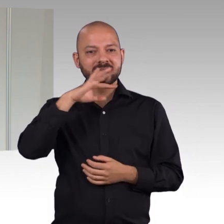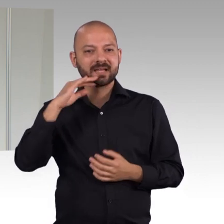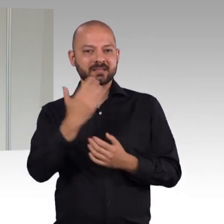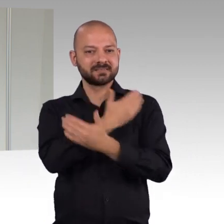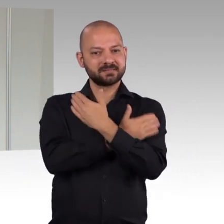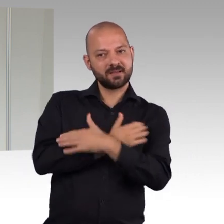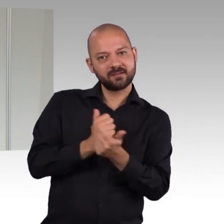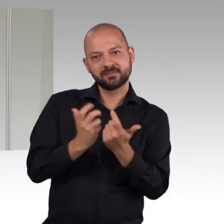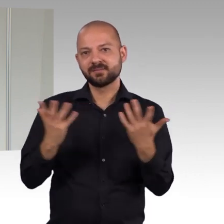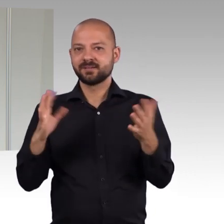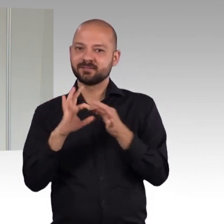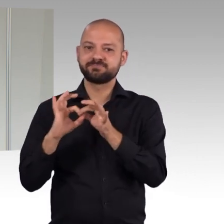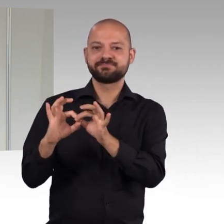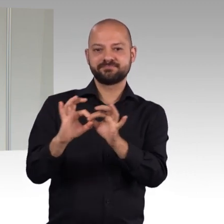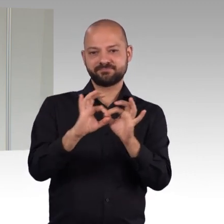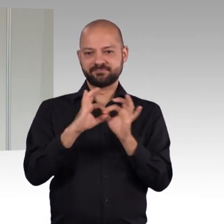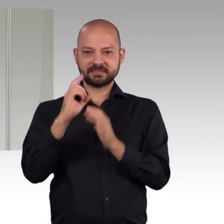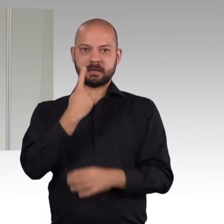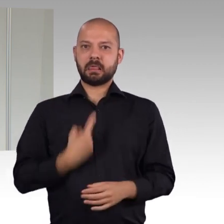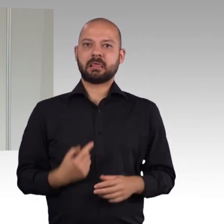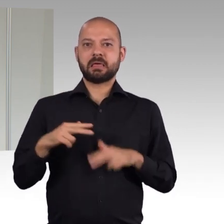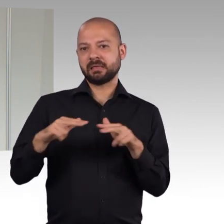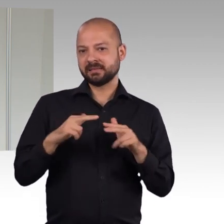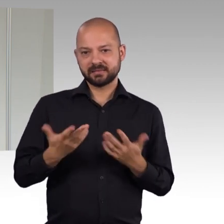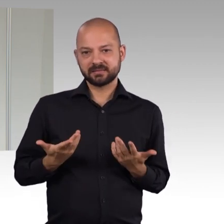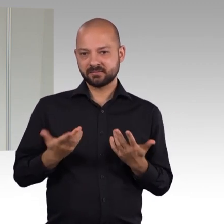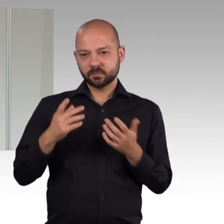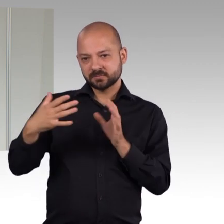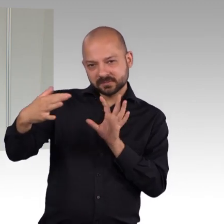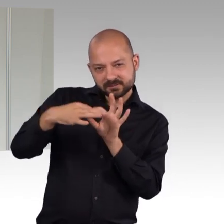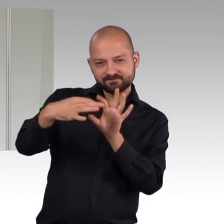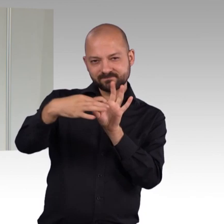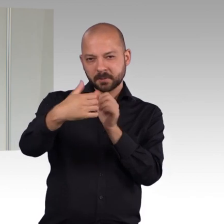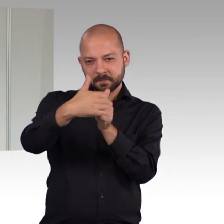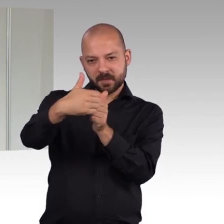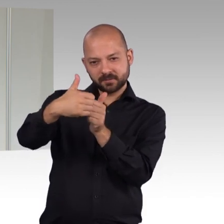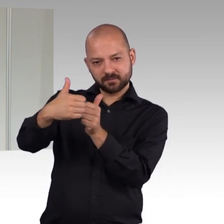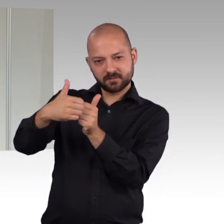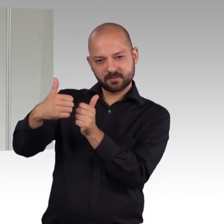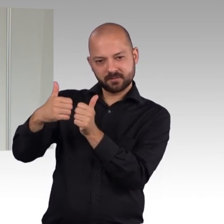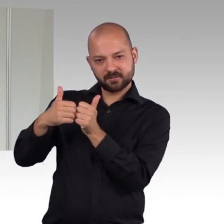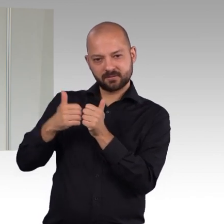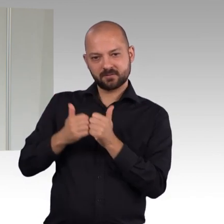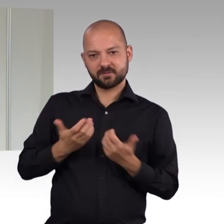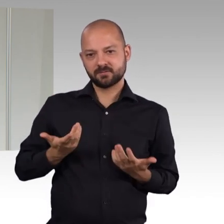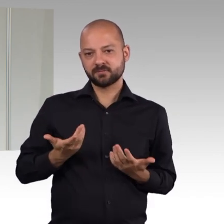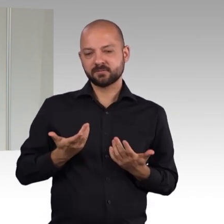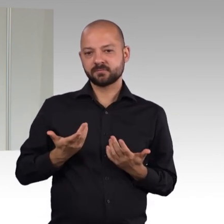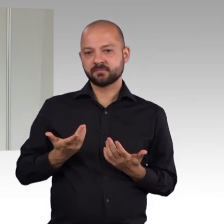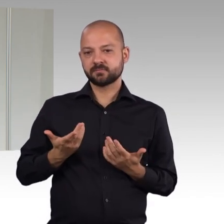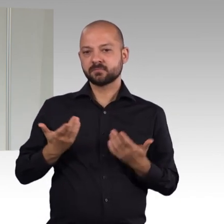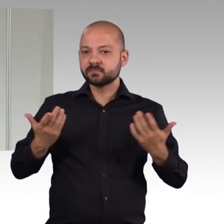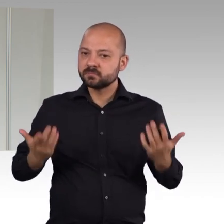ist Multilateralismus nun mal auf Ebene der NATO und der Europäischen Union engagiert. Und wer sich dann nicht an